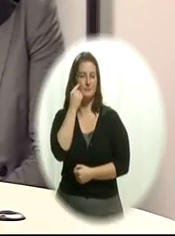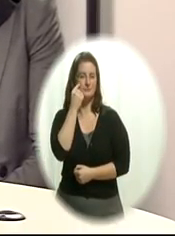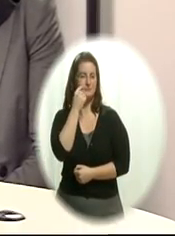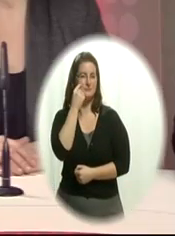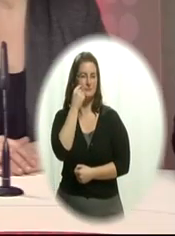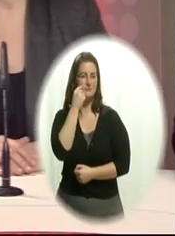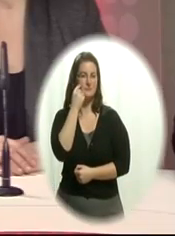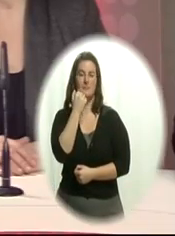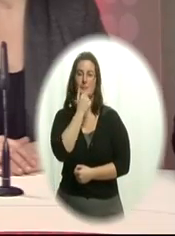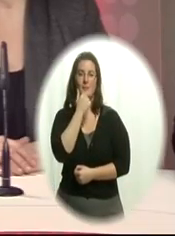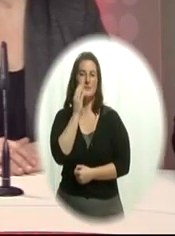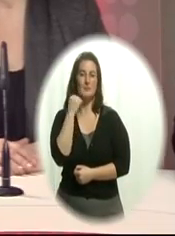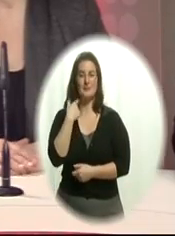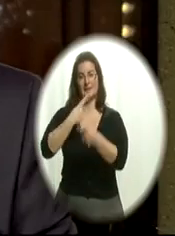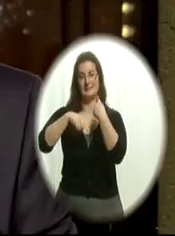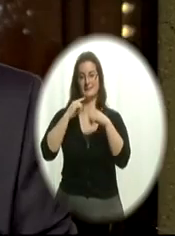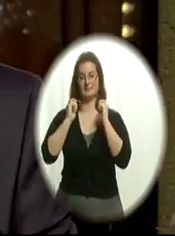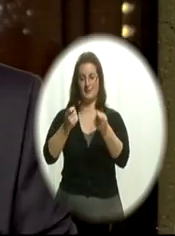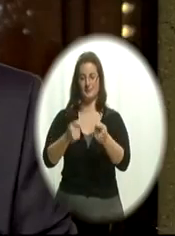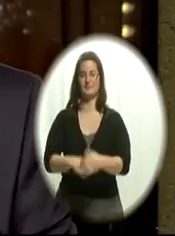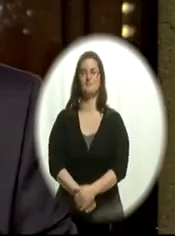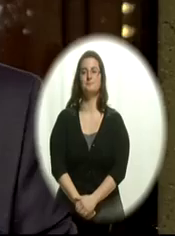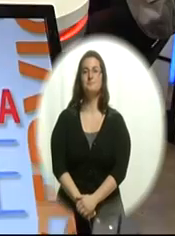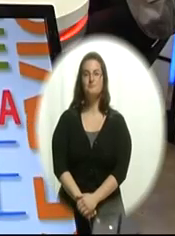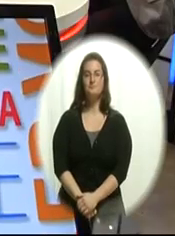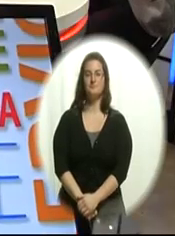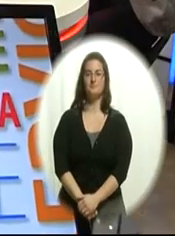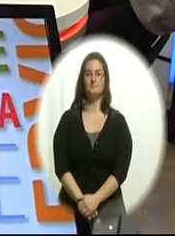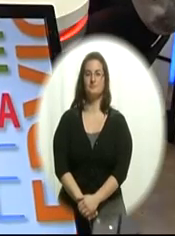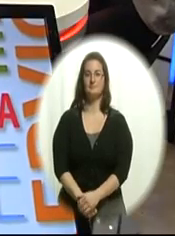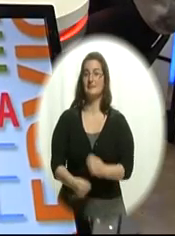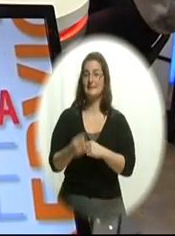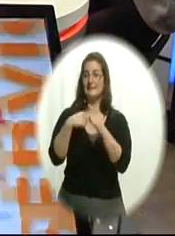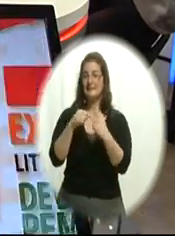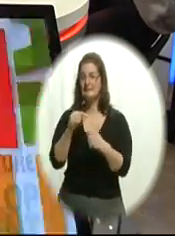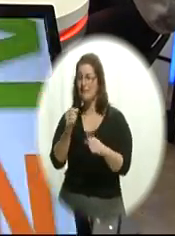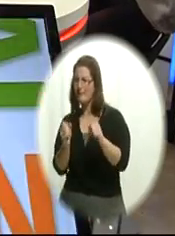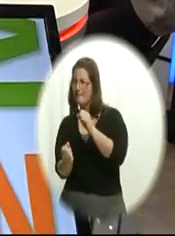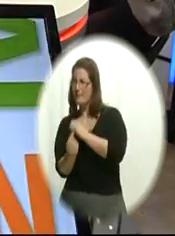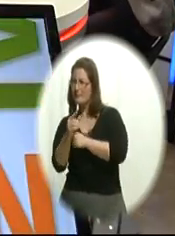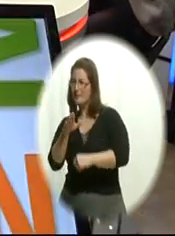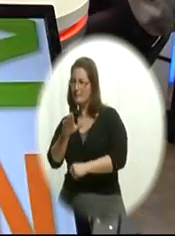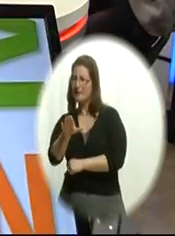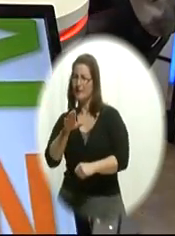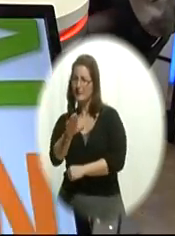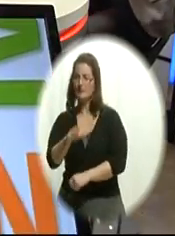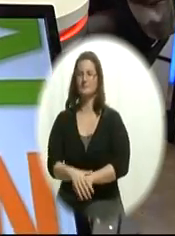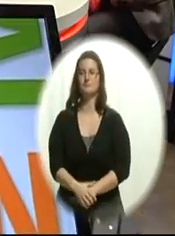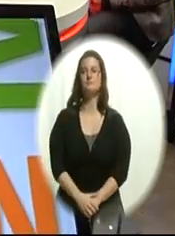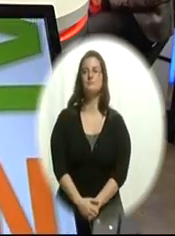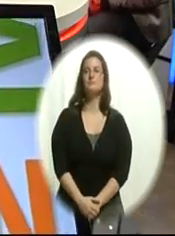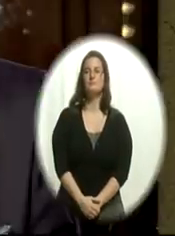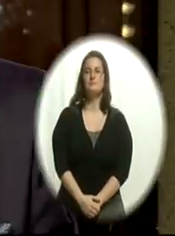signe, c'est comme ça. On valorise les signes particuliers, quoi. Entre autres. Enfin, personne n'a écouté ma grosse blague.